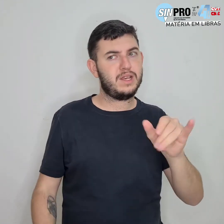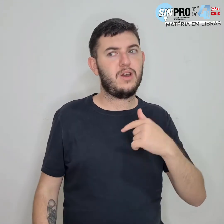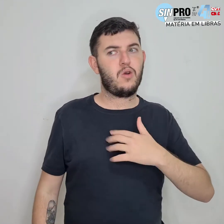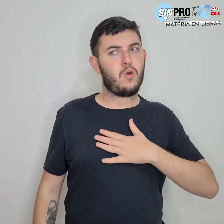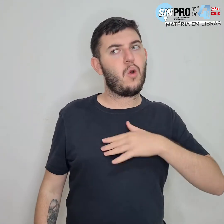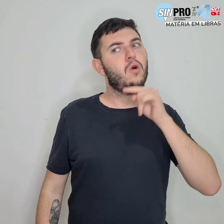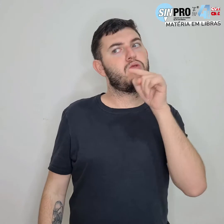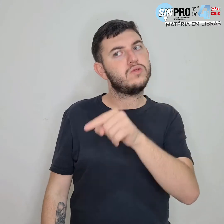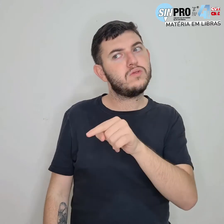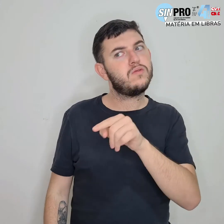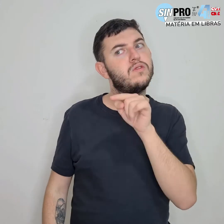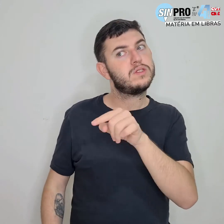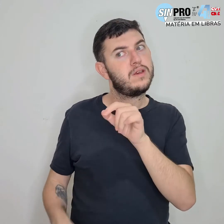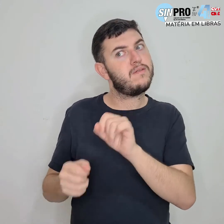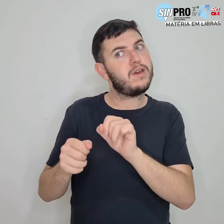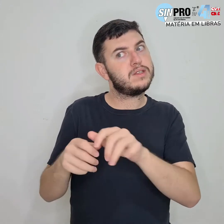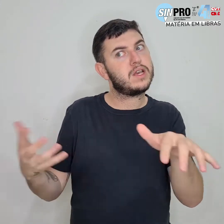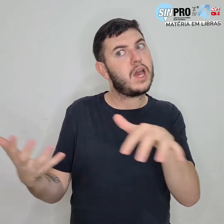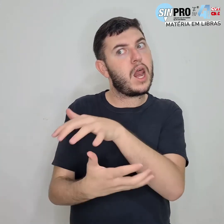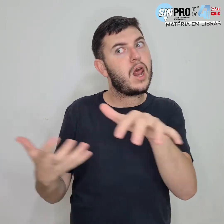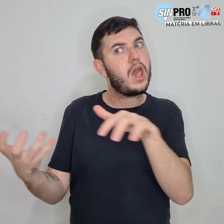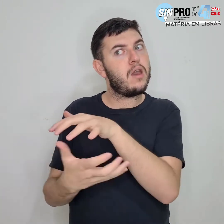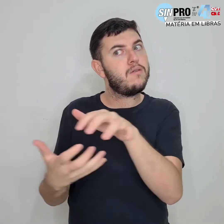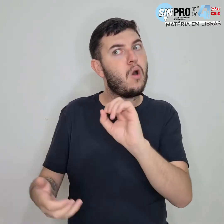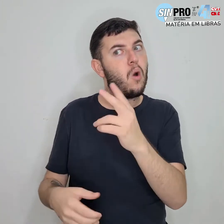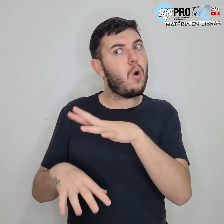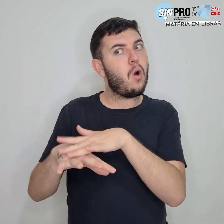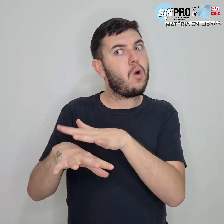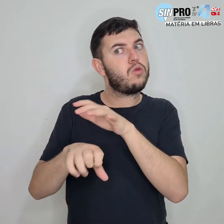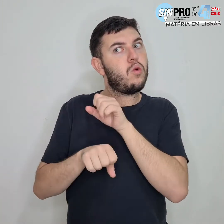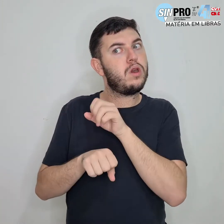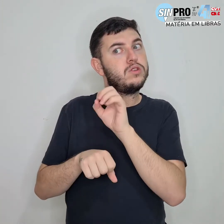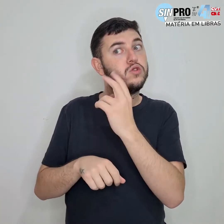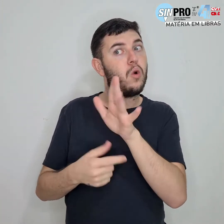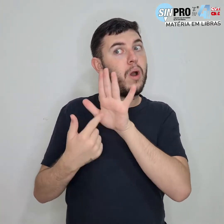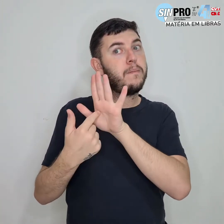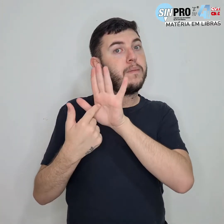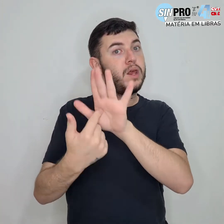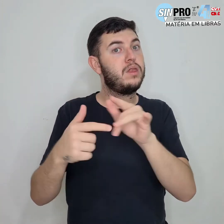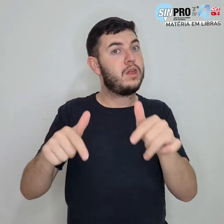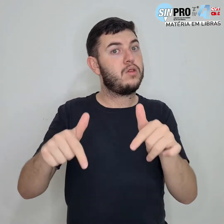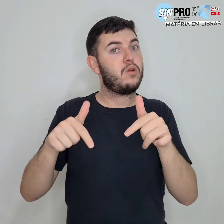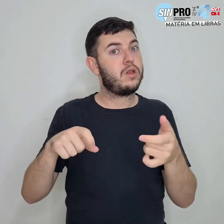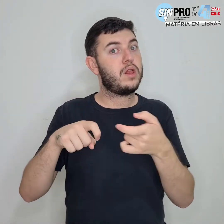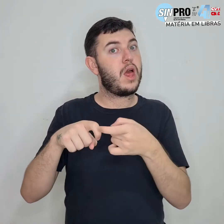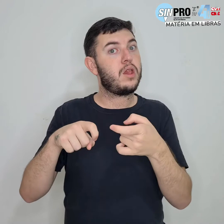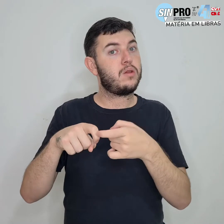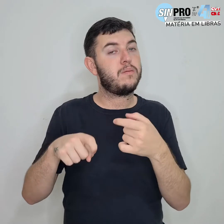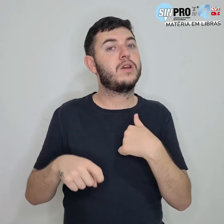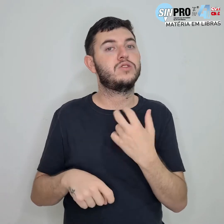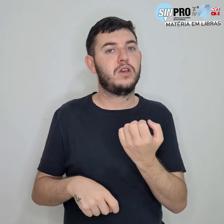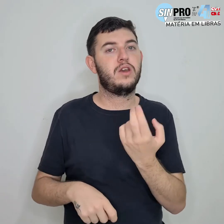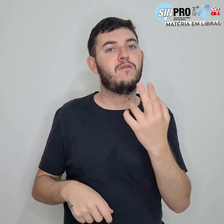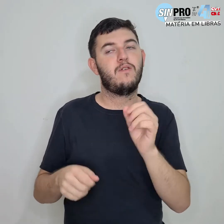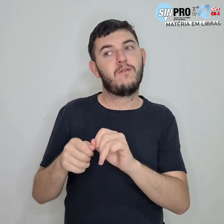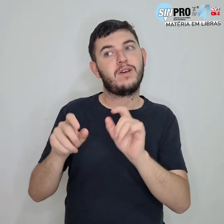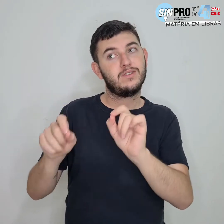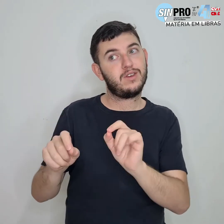fez greve, se você ficou doente e apresentou o atestado, etc., eu reduzo a sua nota. E nem